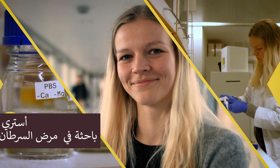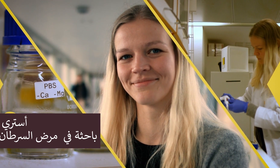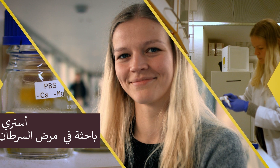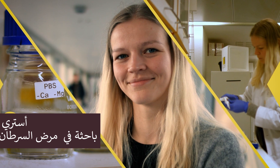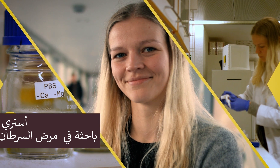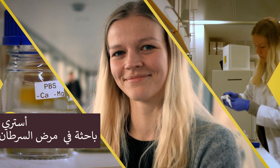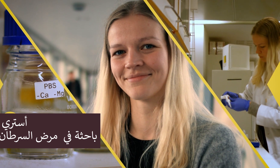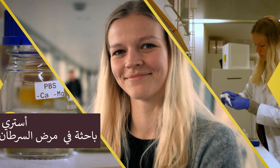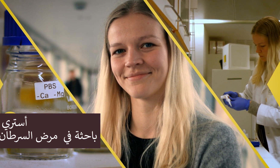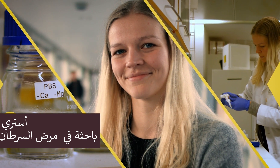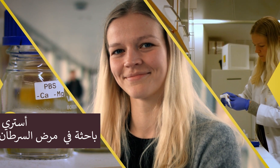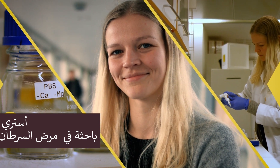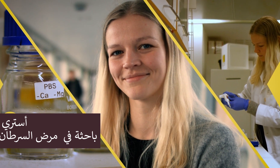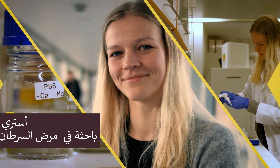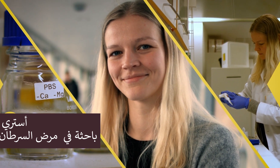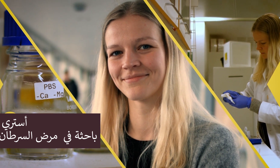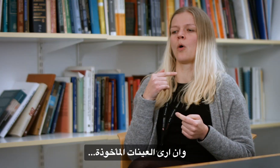أستري باحثة في مرض السرطان،